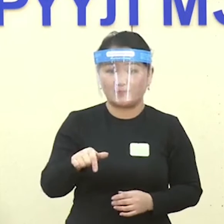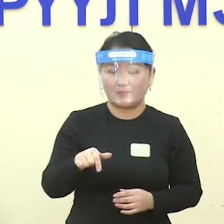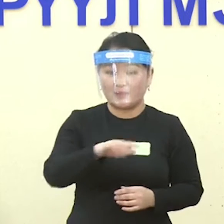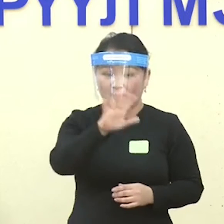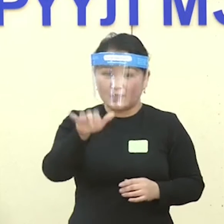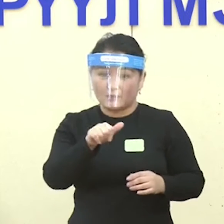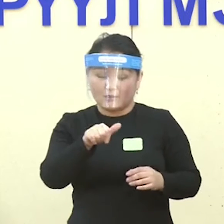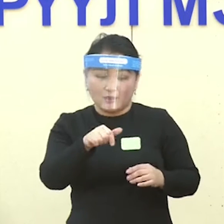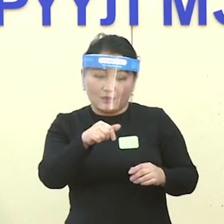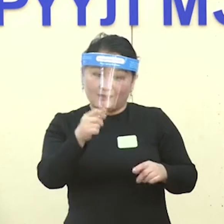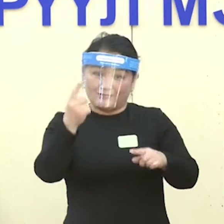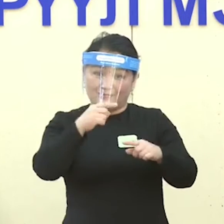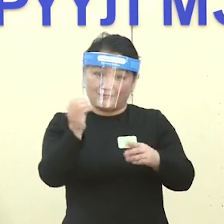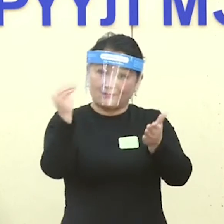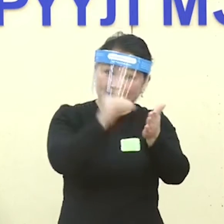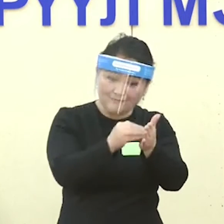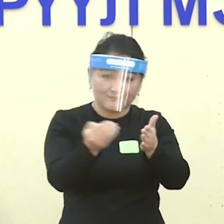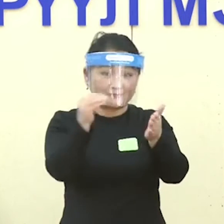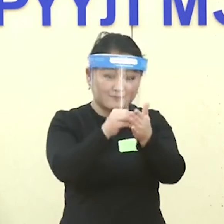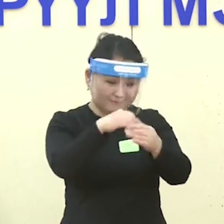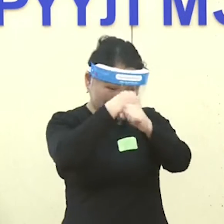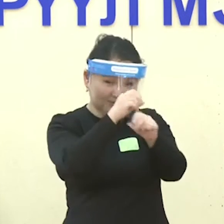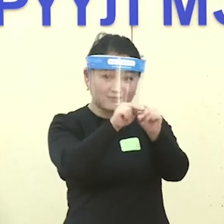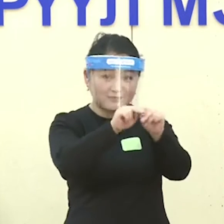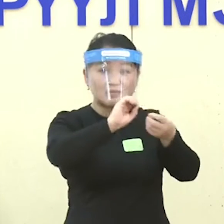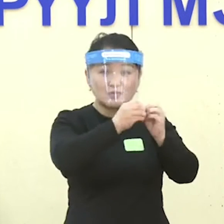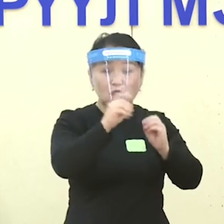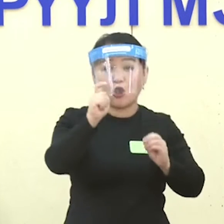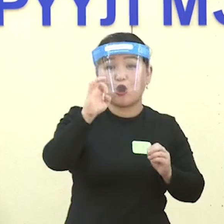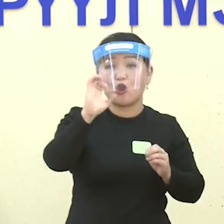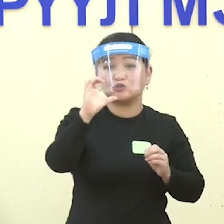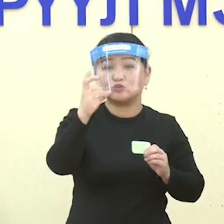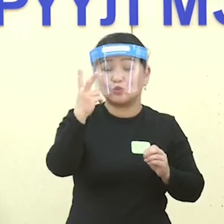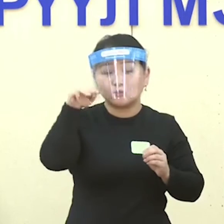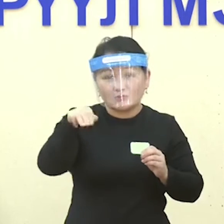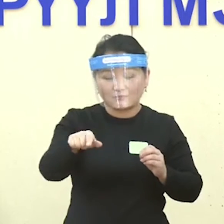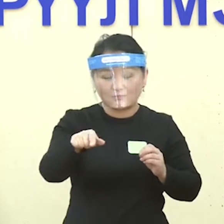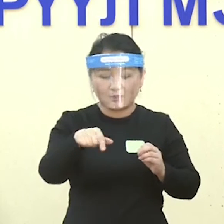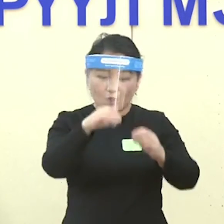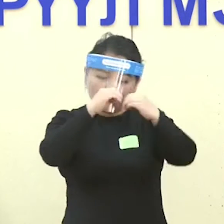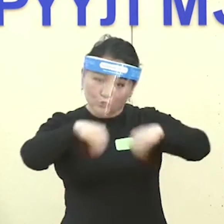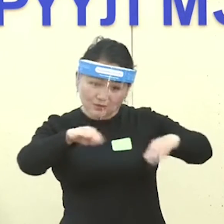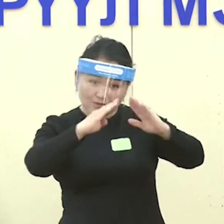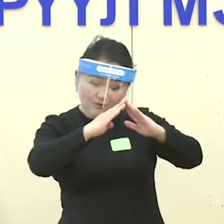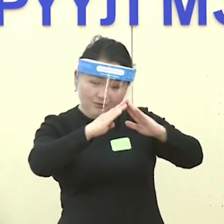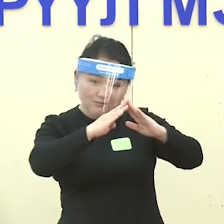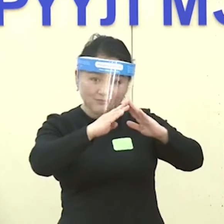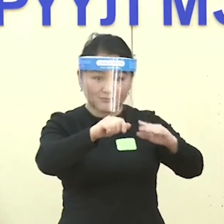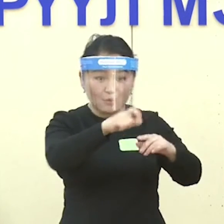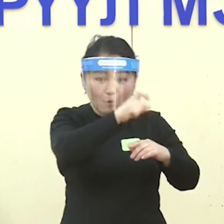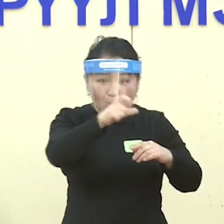тавтан шэнжэлгэээ хэжаага хүсөвтээд тусхаарлэн аваадсэн